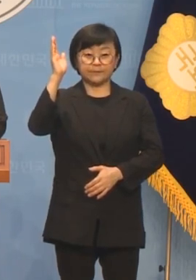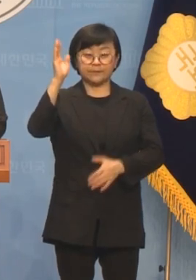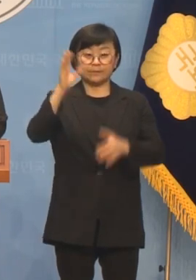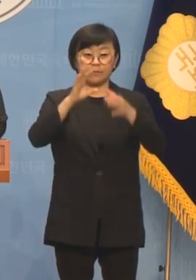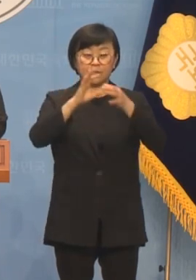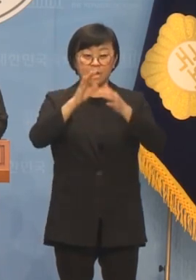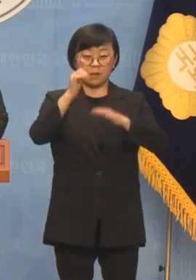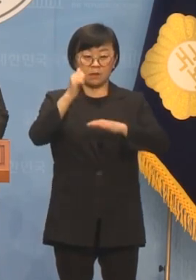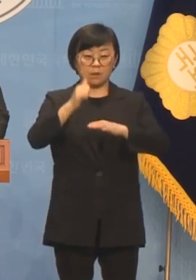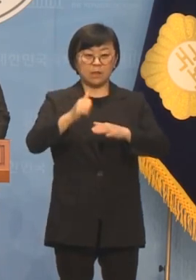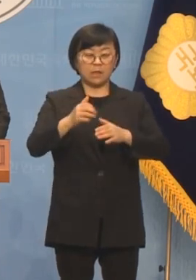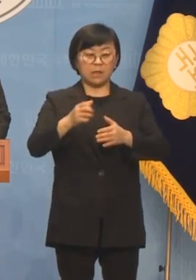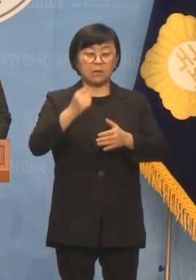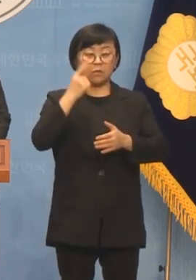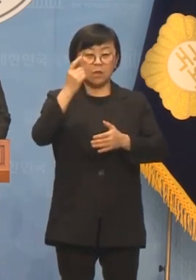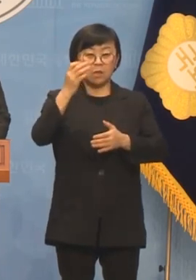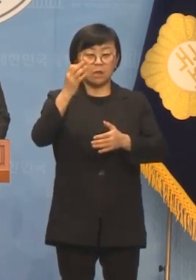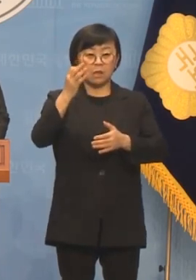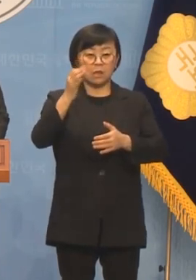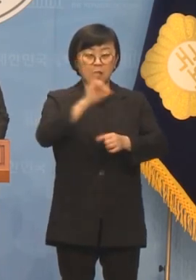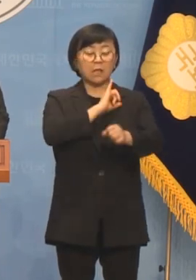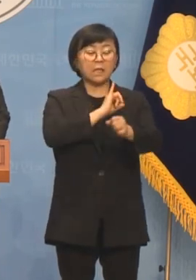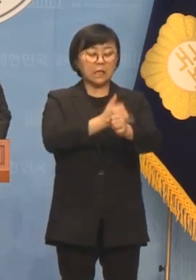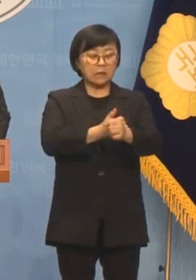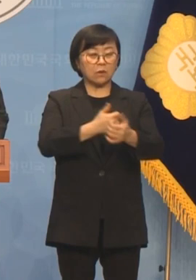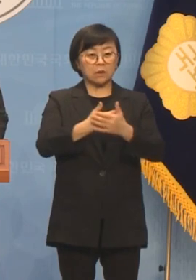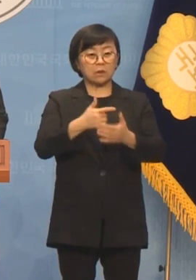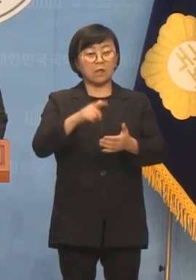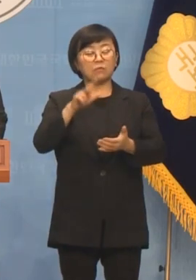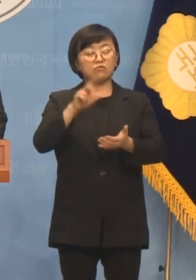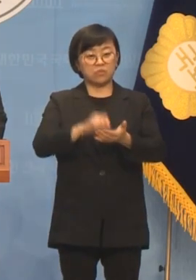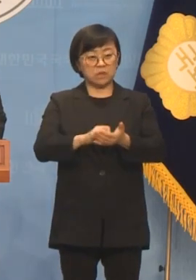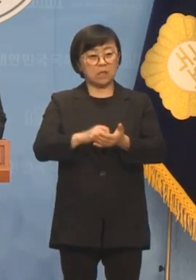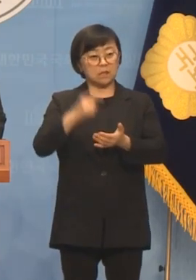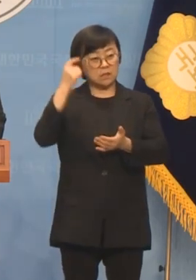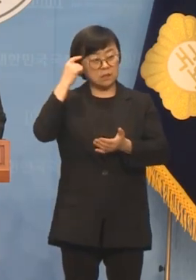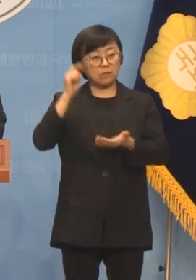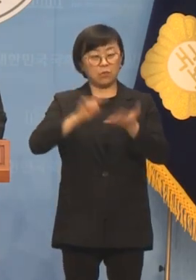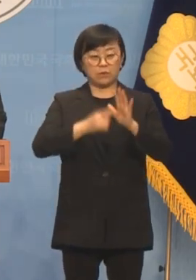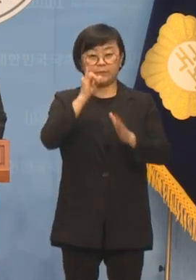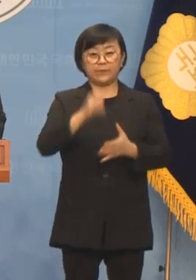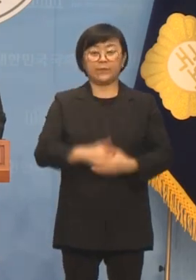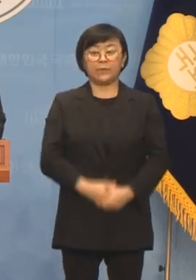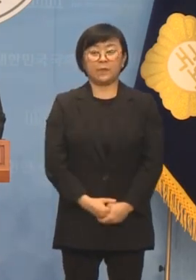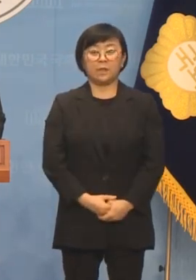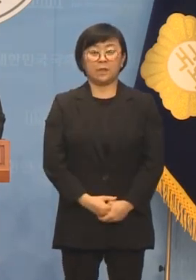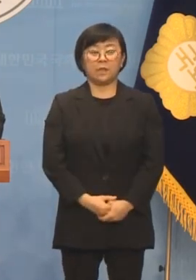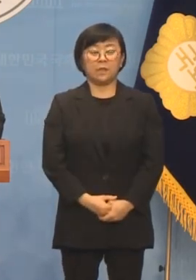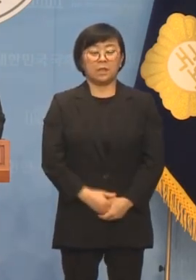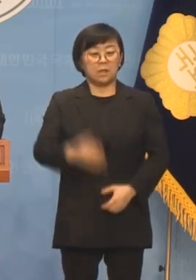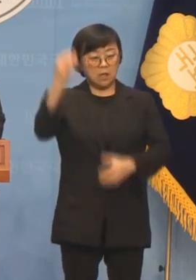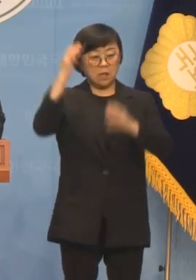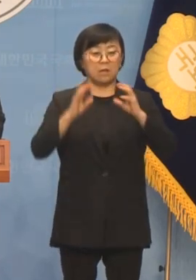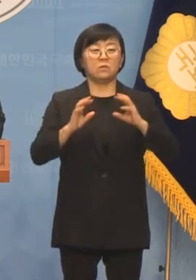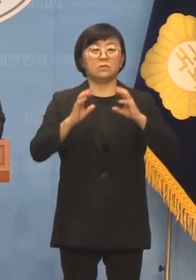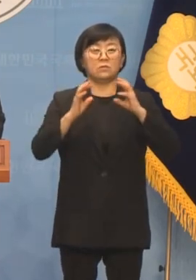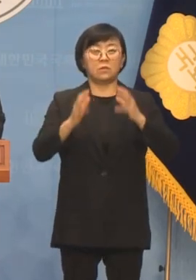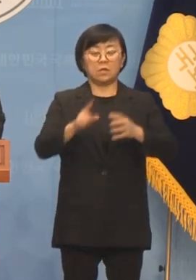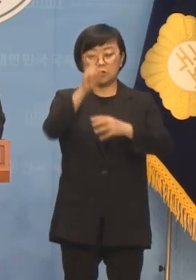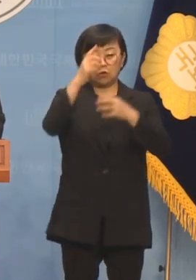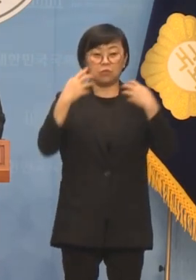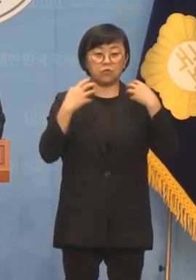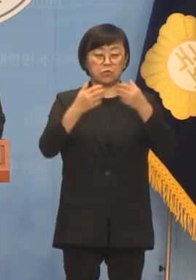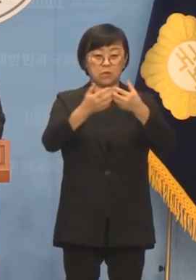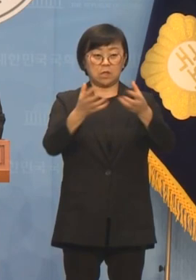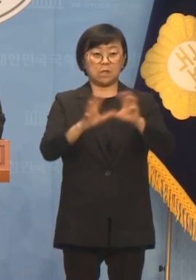하면서 낮은 인권 의식과 자별적 인식을 보여줬습니다. 사실상 대한민국의